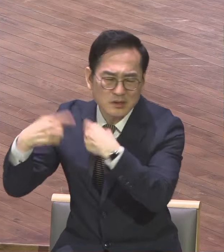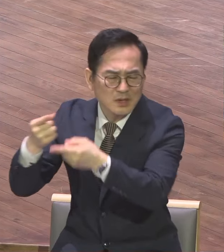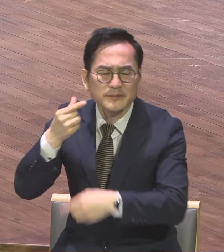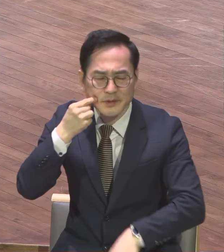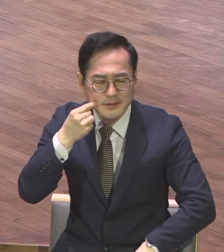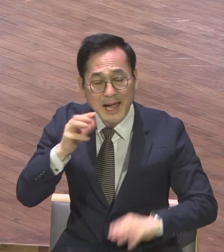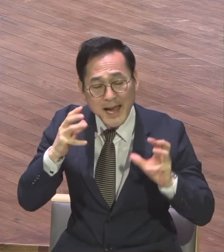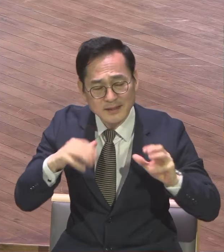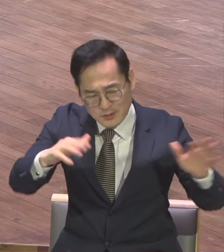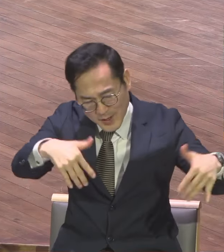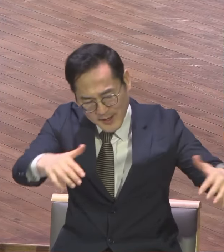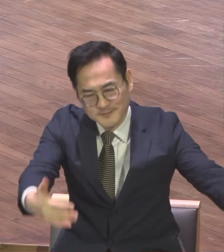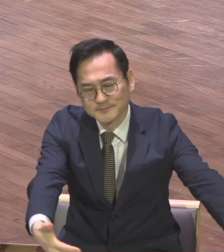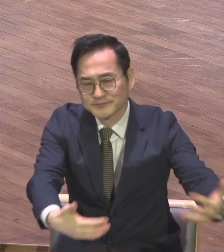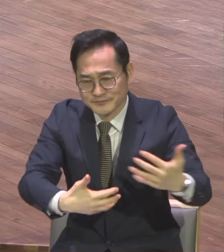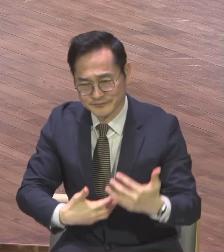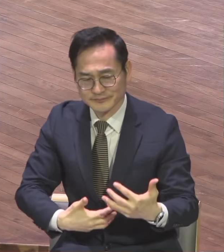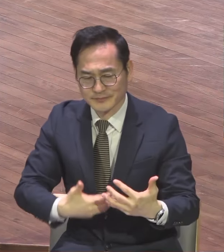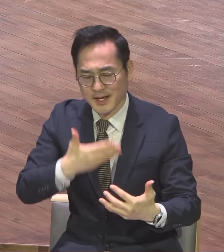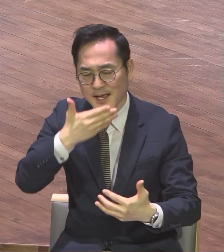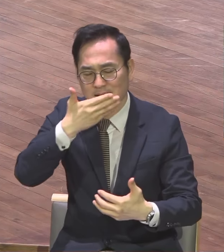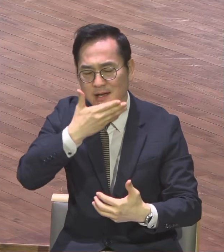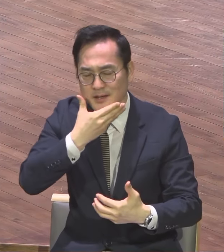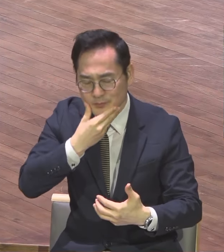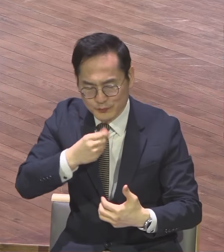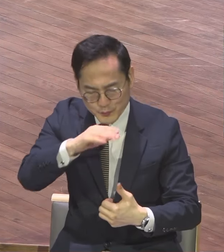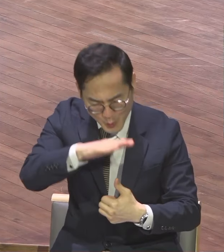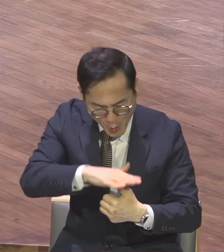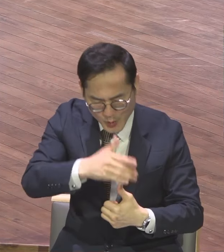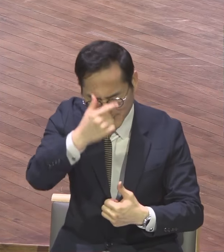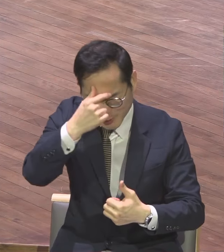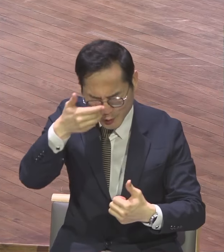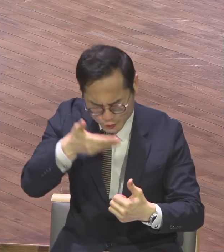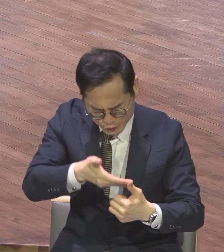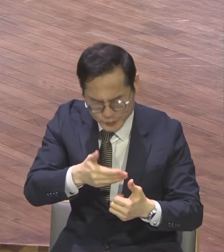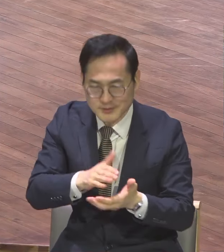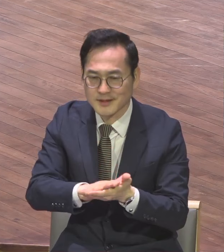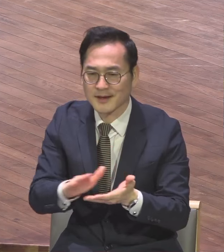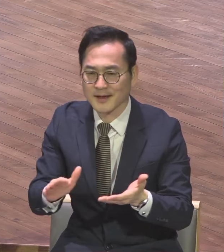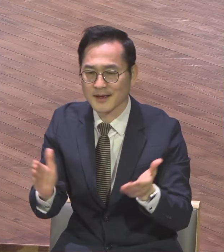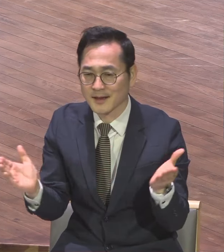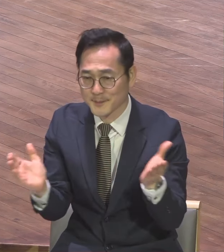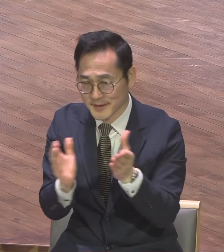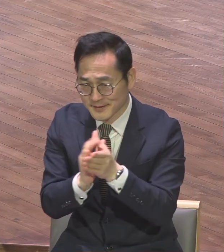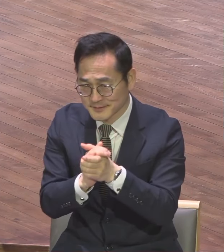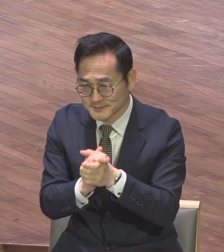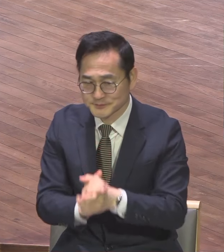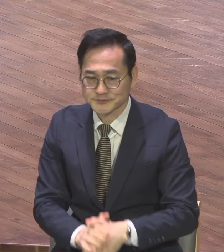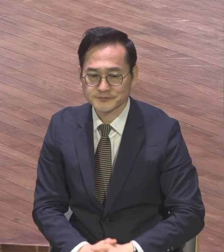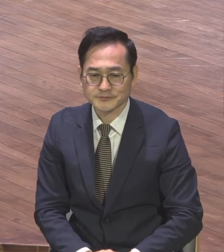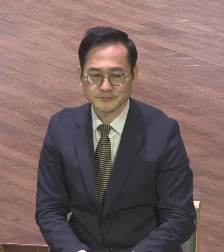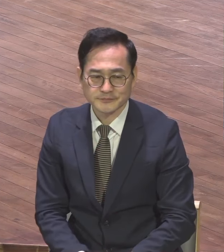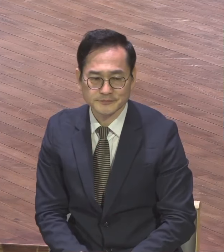그 어린아이들을 안고 그들 위에 안수하시고 축복하시니라. 아멘.